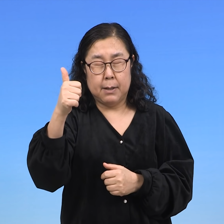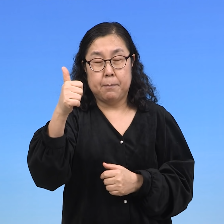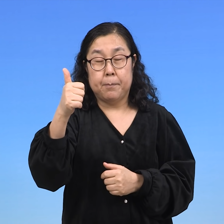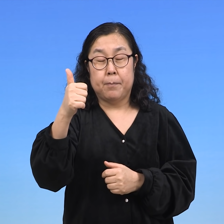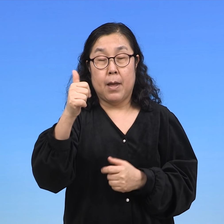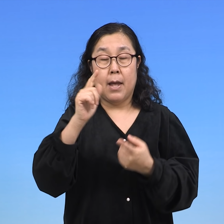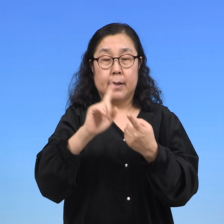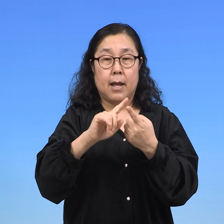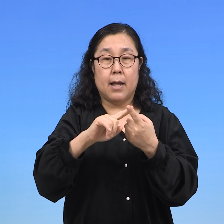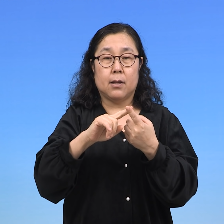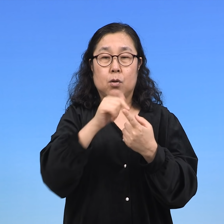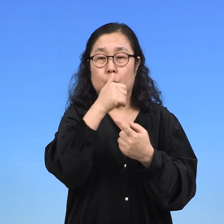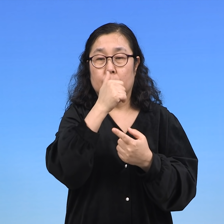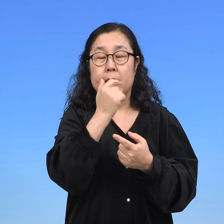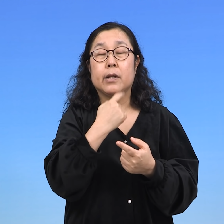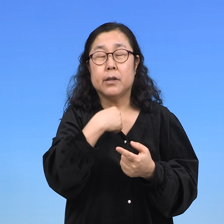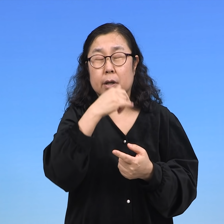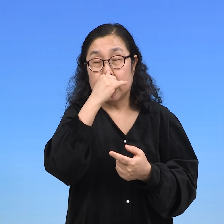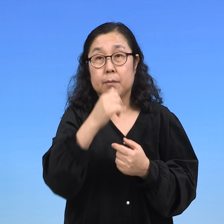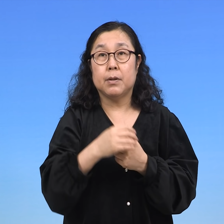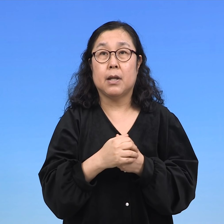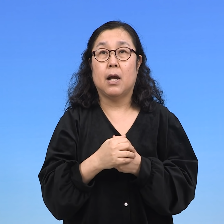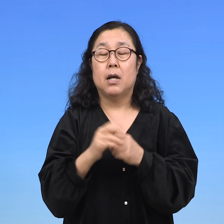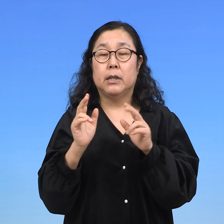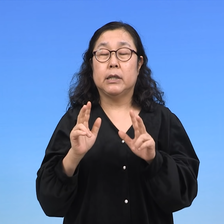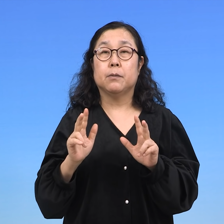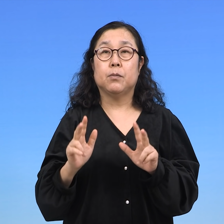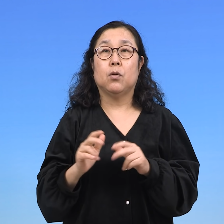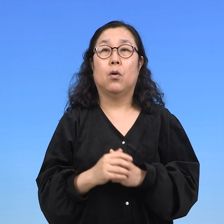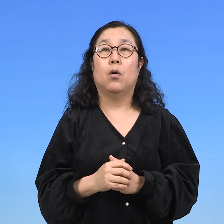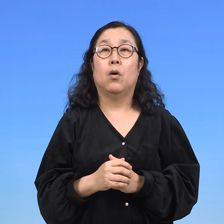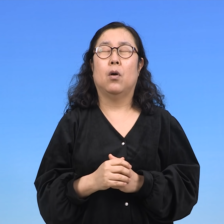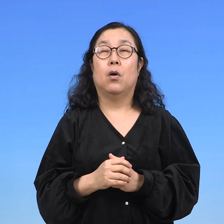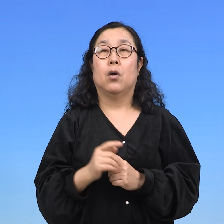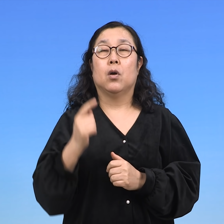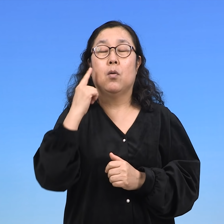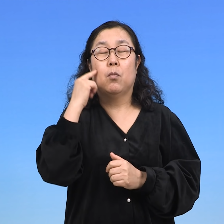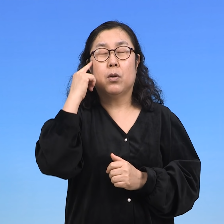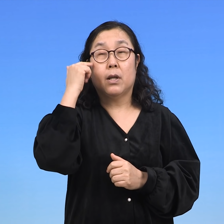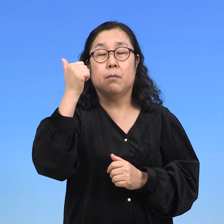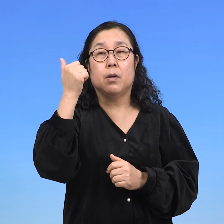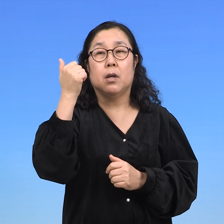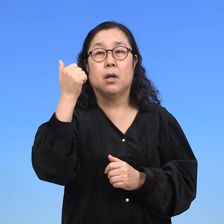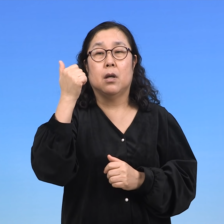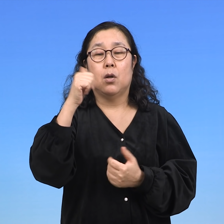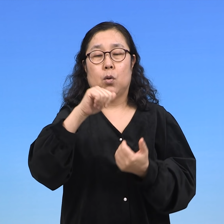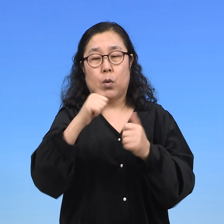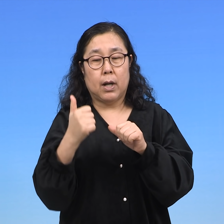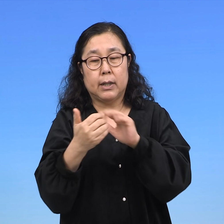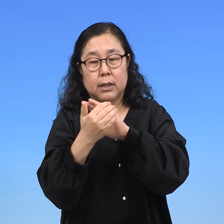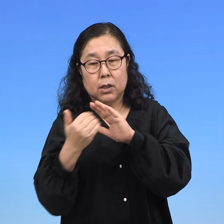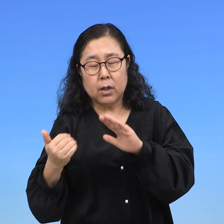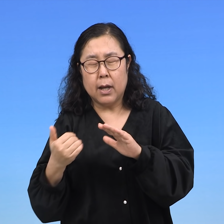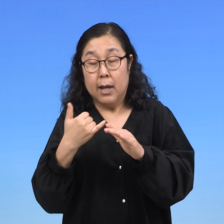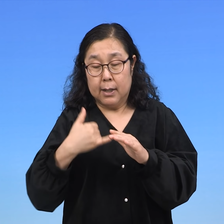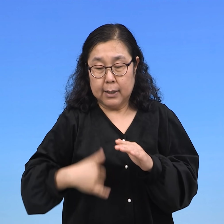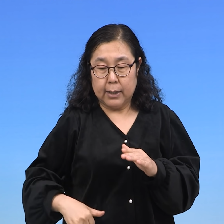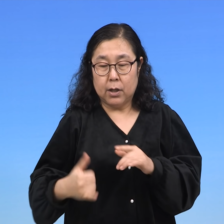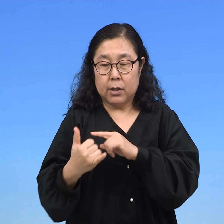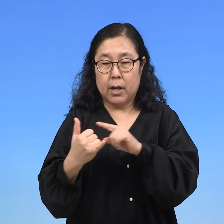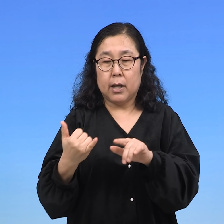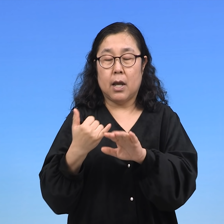어른에 대한 소개를 해드리지 않았습니까? 저는 지금도요, 그 목사님이 돌아가시기 직전에